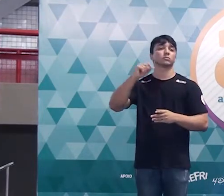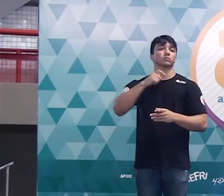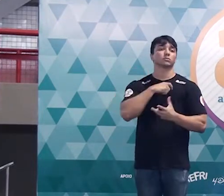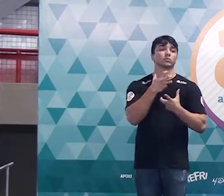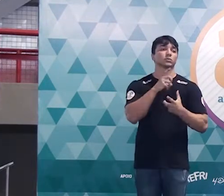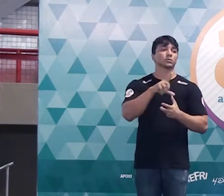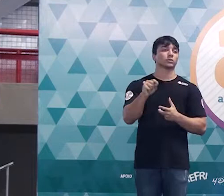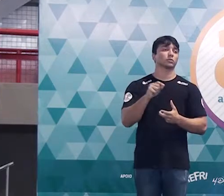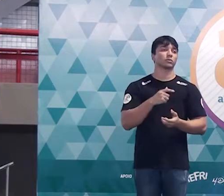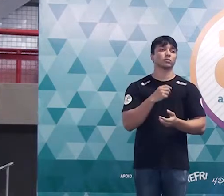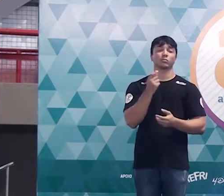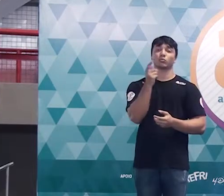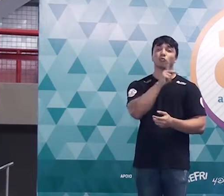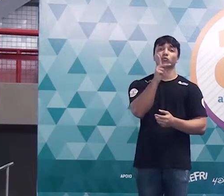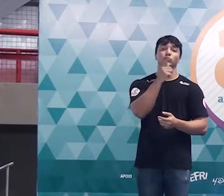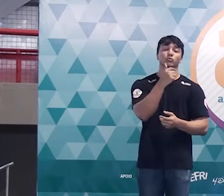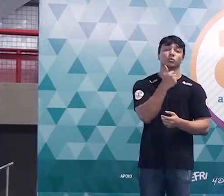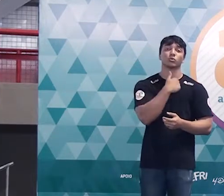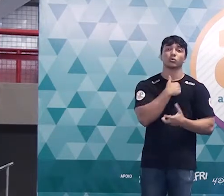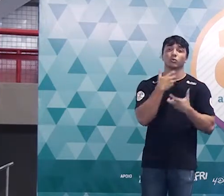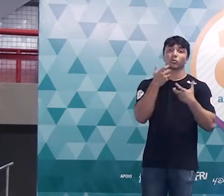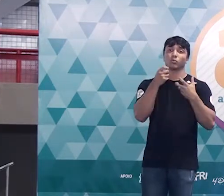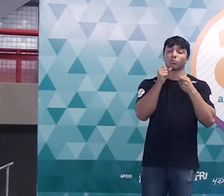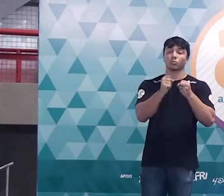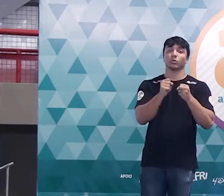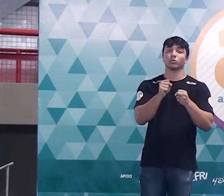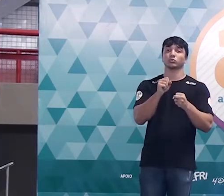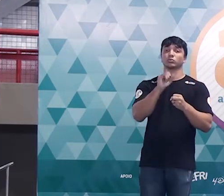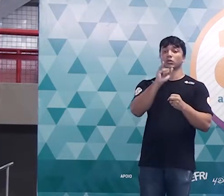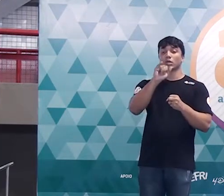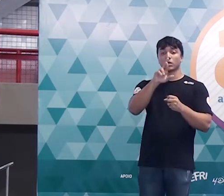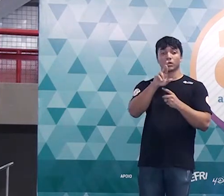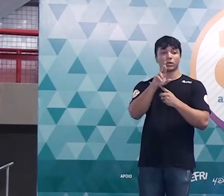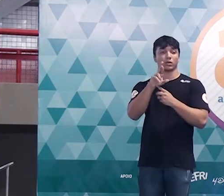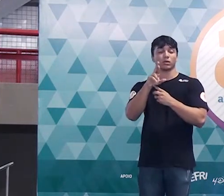professor? Professor, eu posso ir